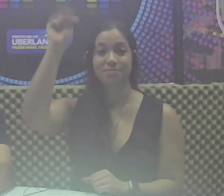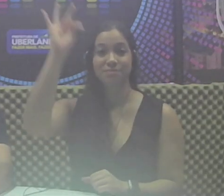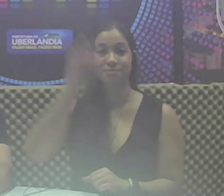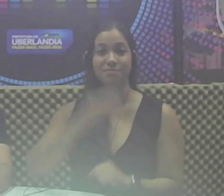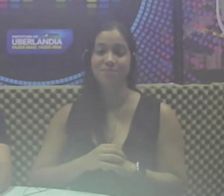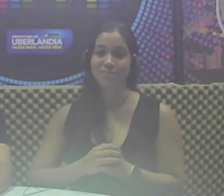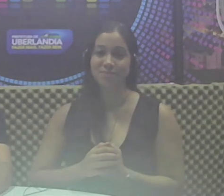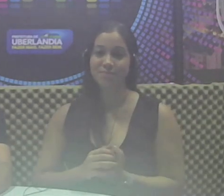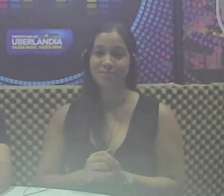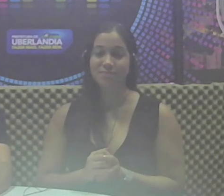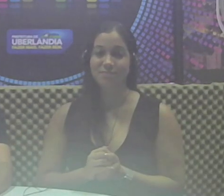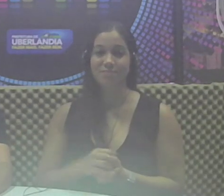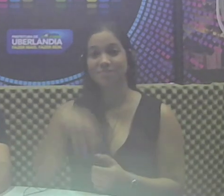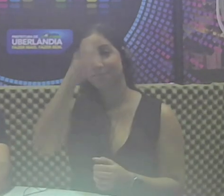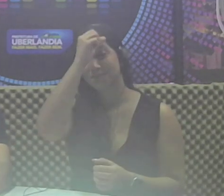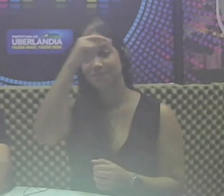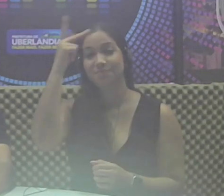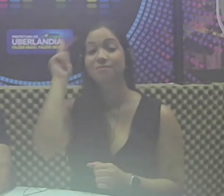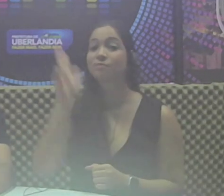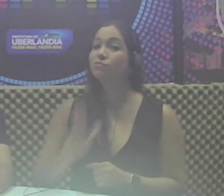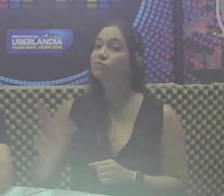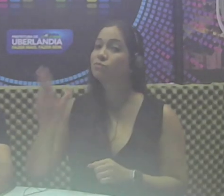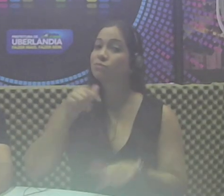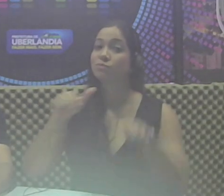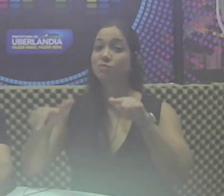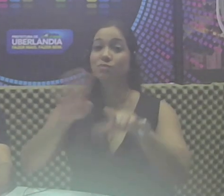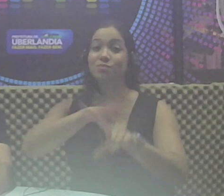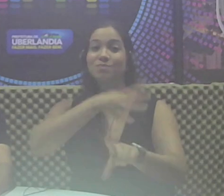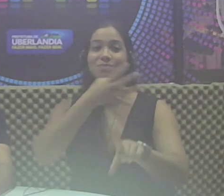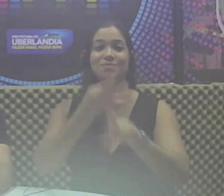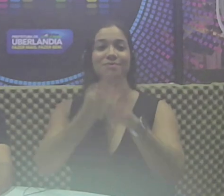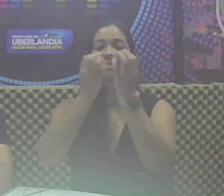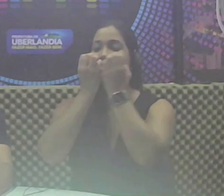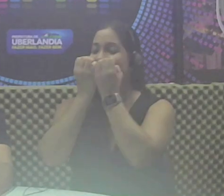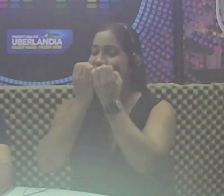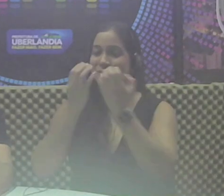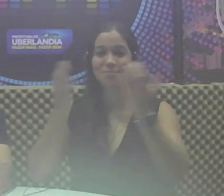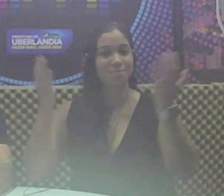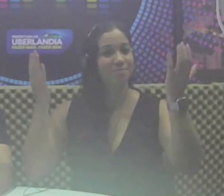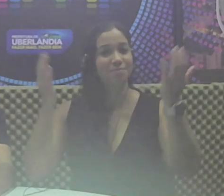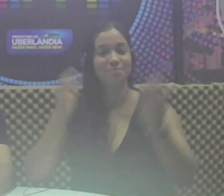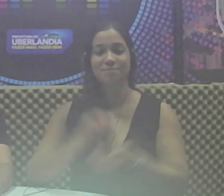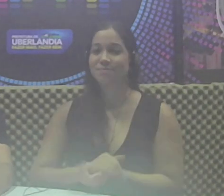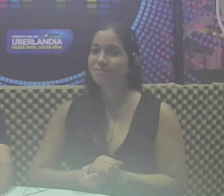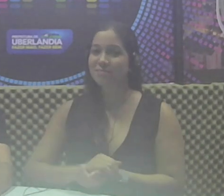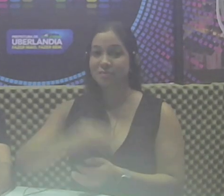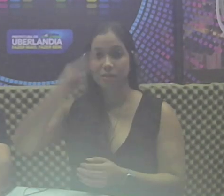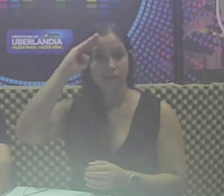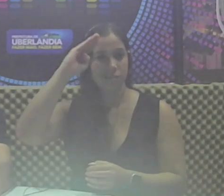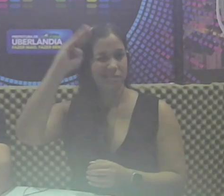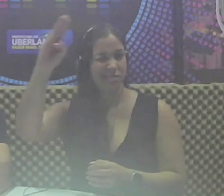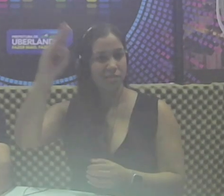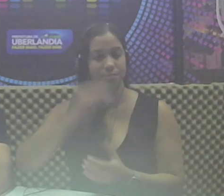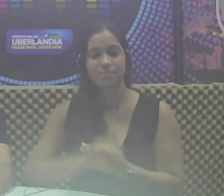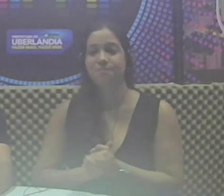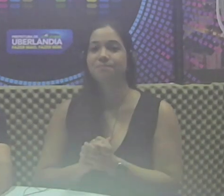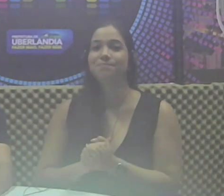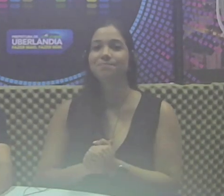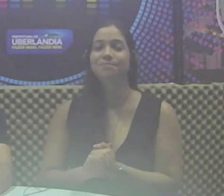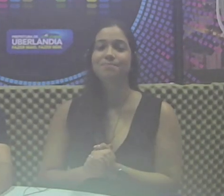Marco Túlio de Castro Kalimann. Prefeitura de Uberlândia. Fazer mais, fazer bem. Até a próxima!